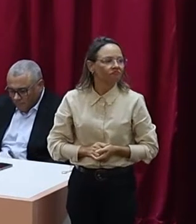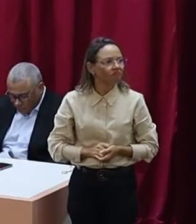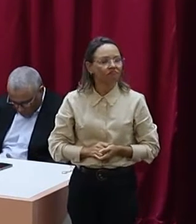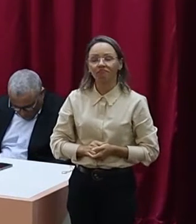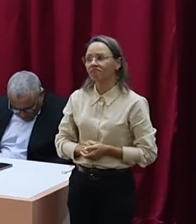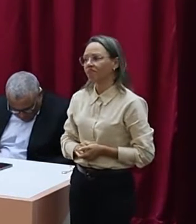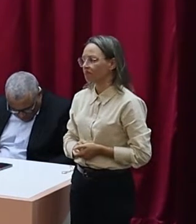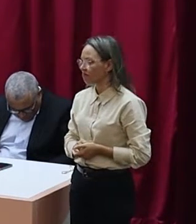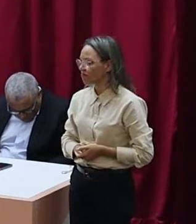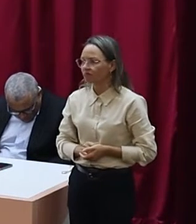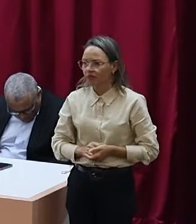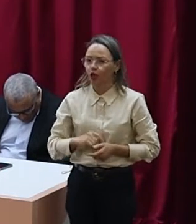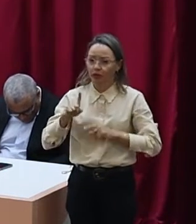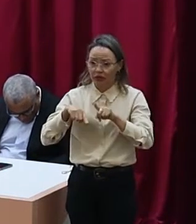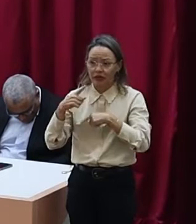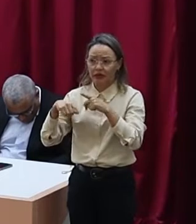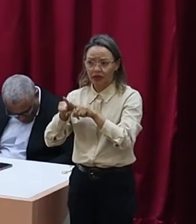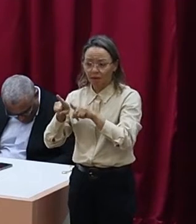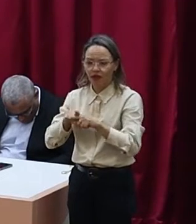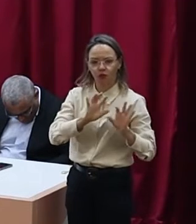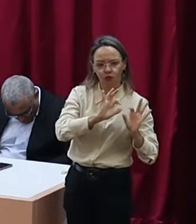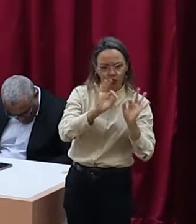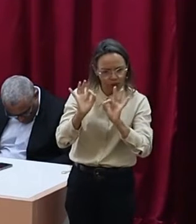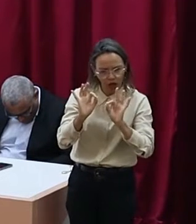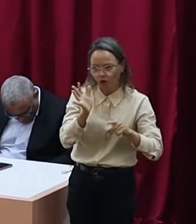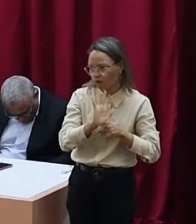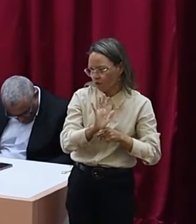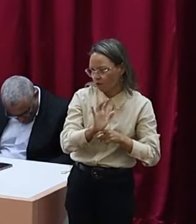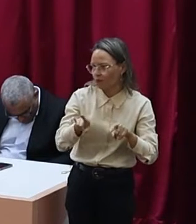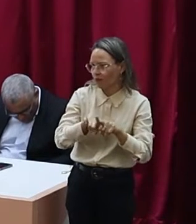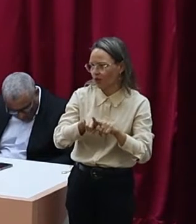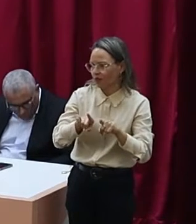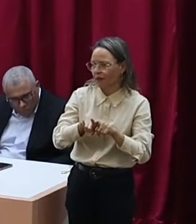vamos dizer assim, na sequência de ver o filme